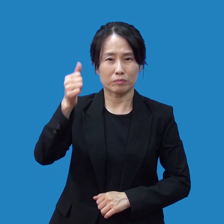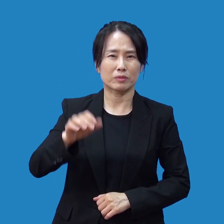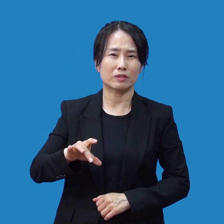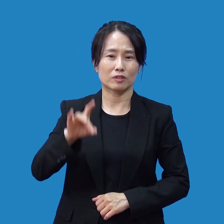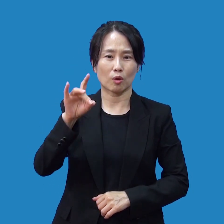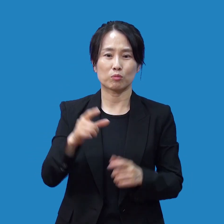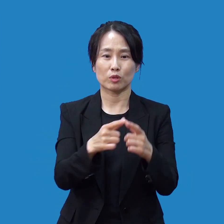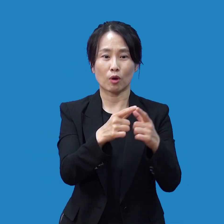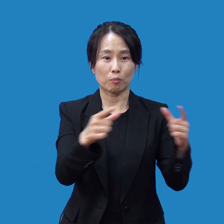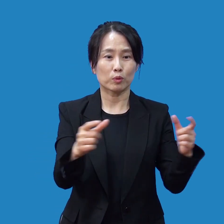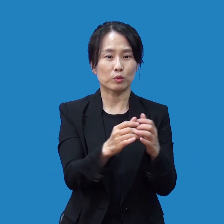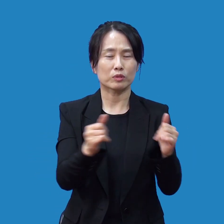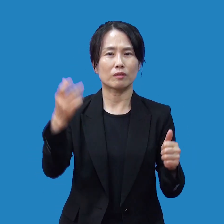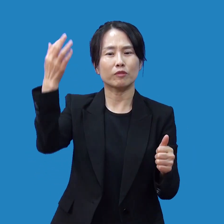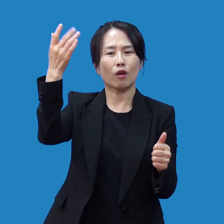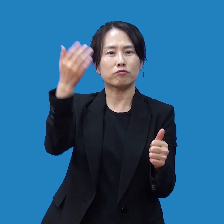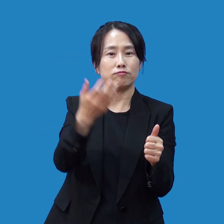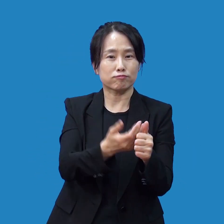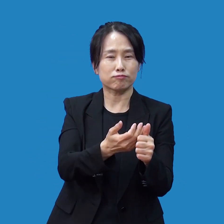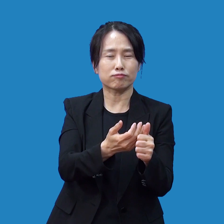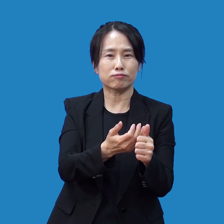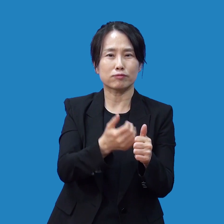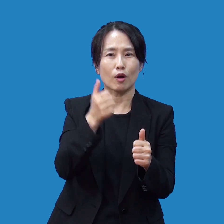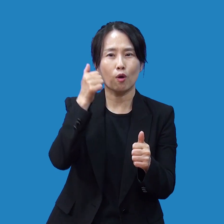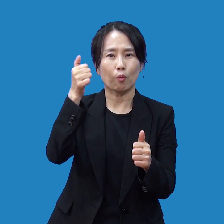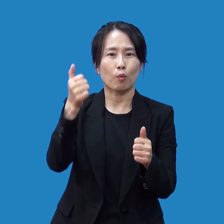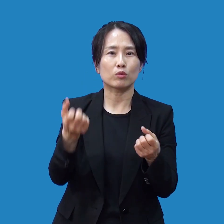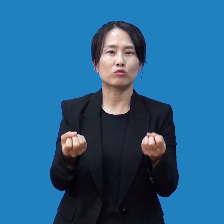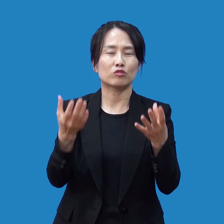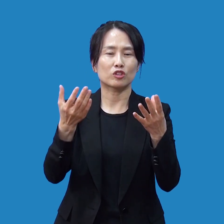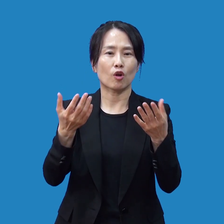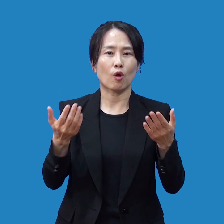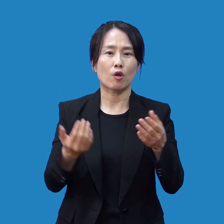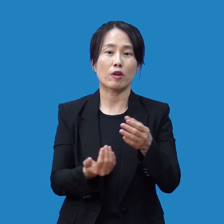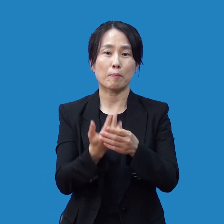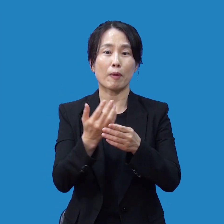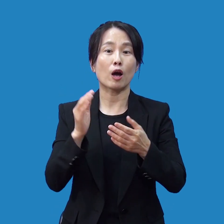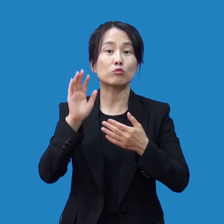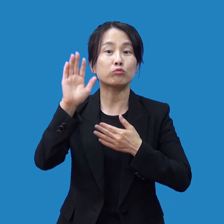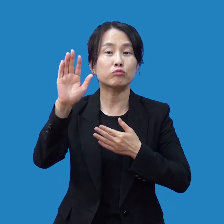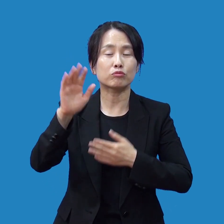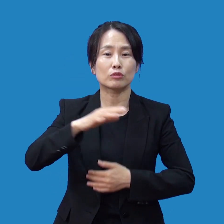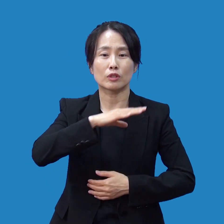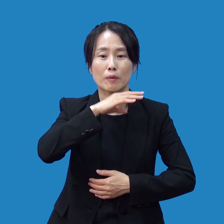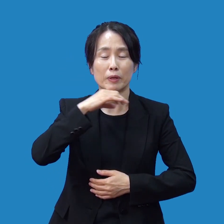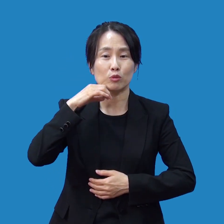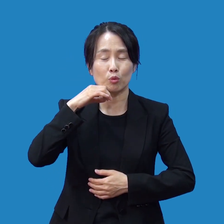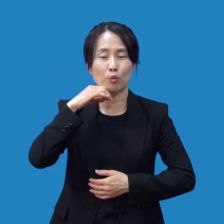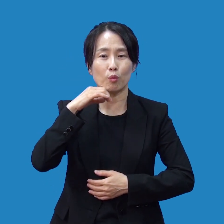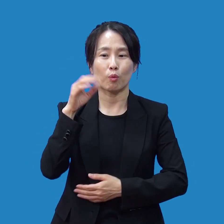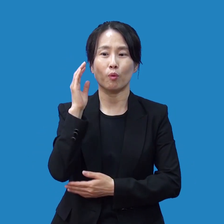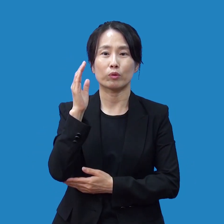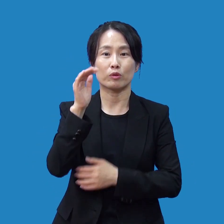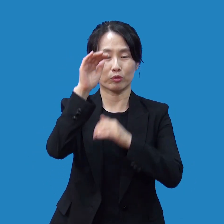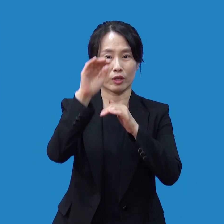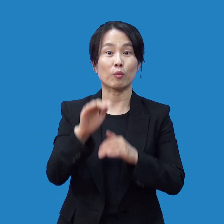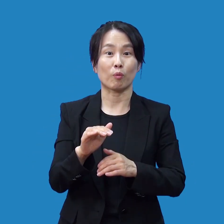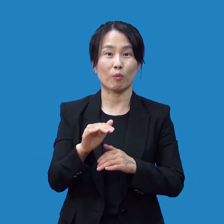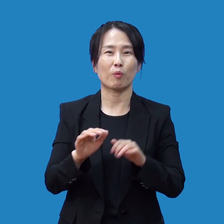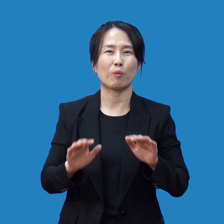평범한 사람들에게 임하신 이 오순절 이 사건 직후에 베드로가 했던